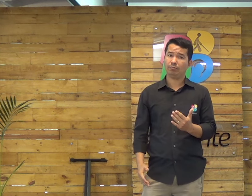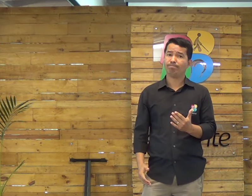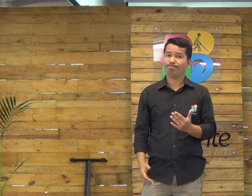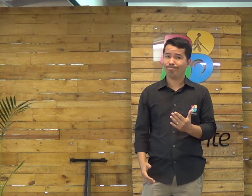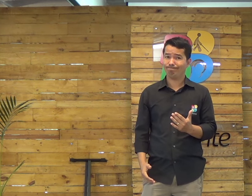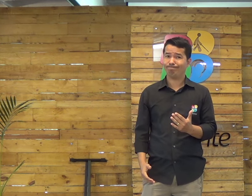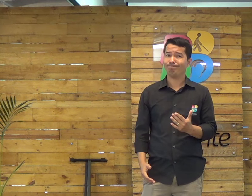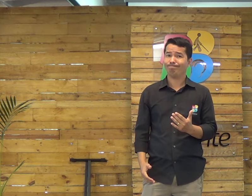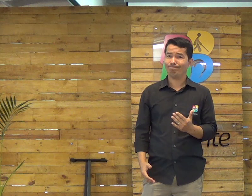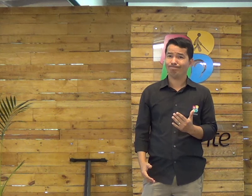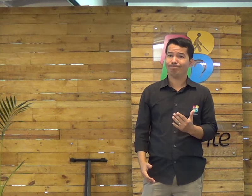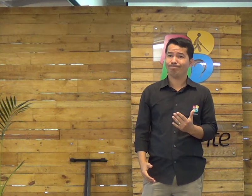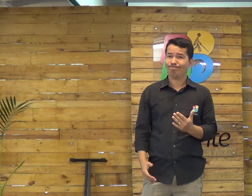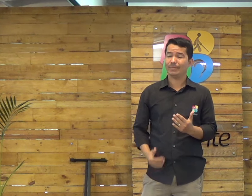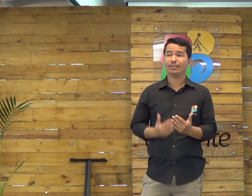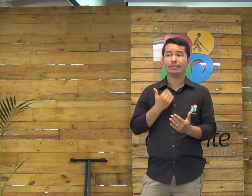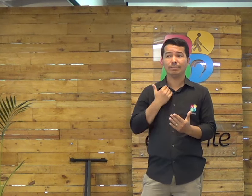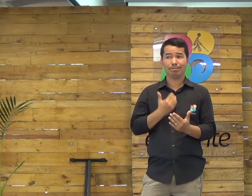você vai sair perdendo.